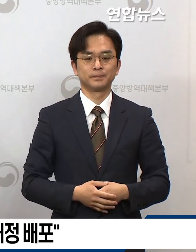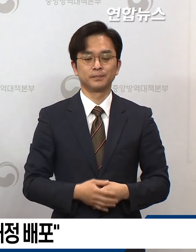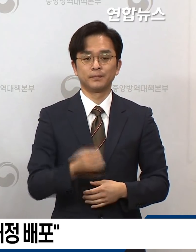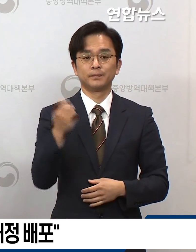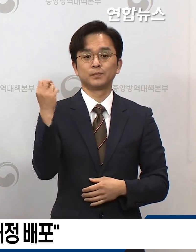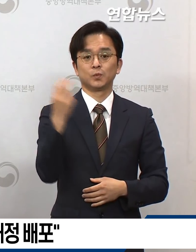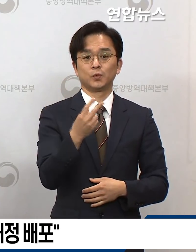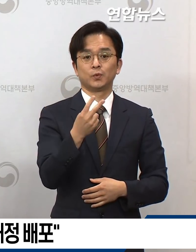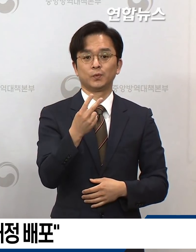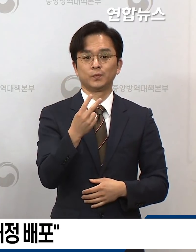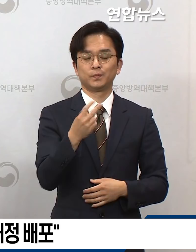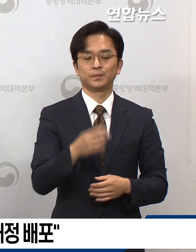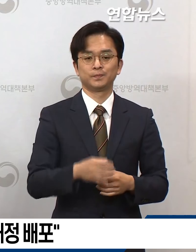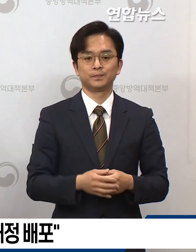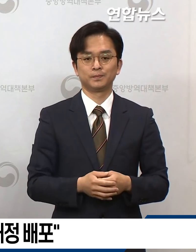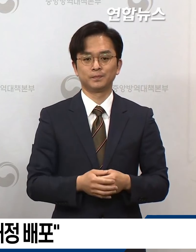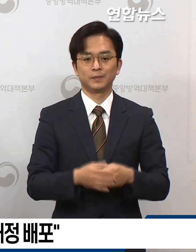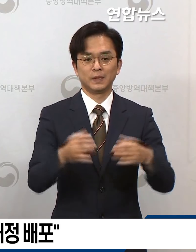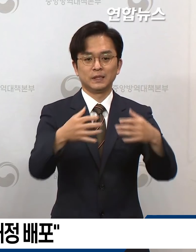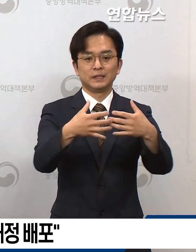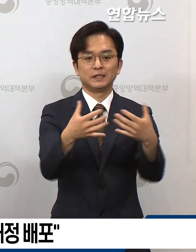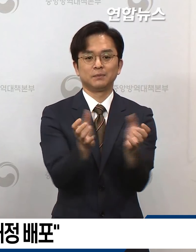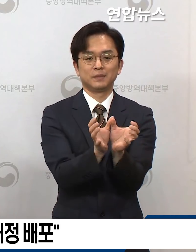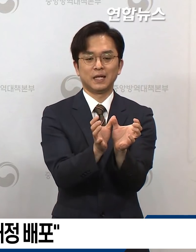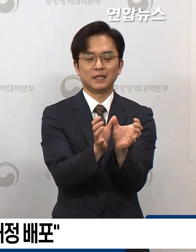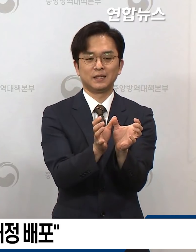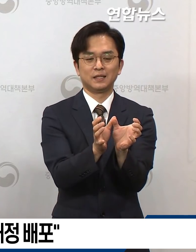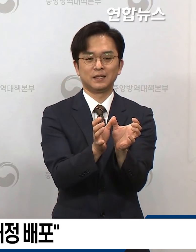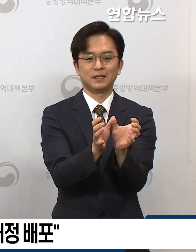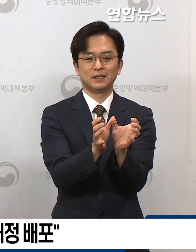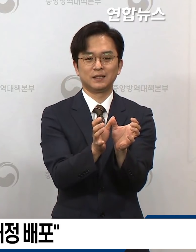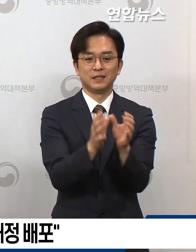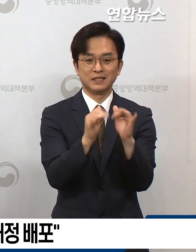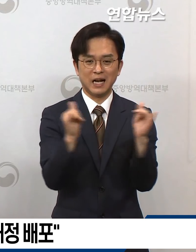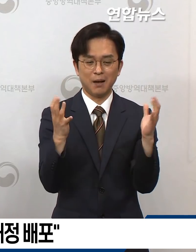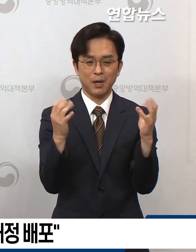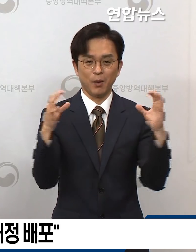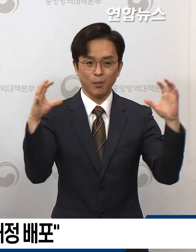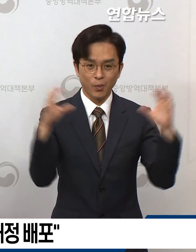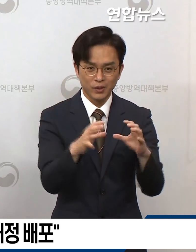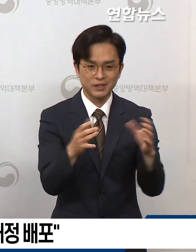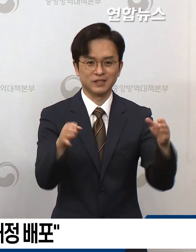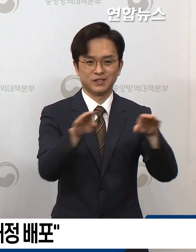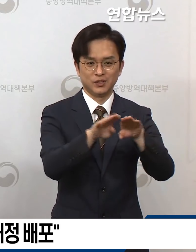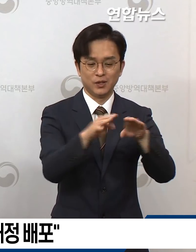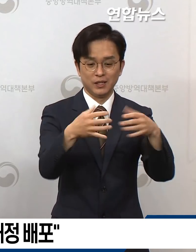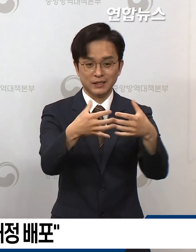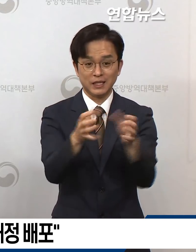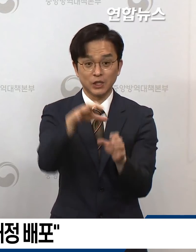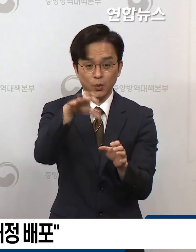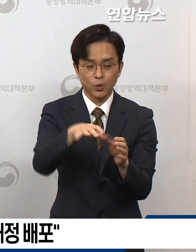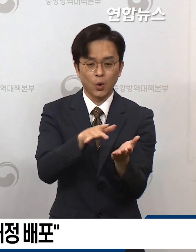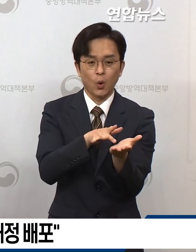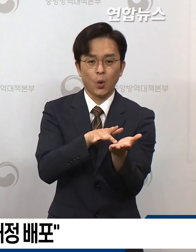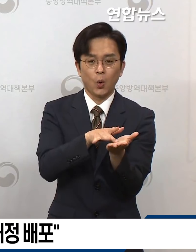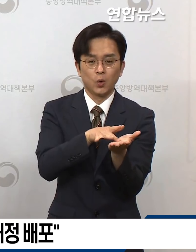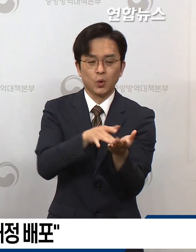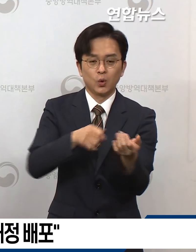중앙방역대책본부는 또한 집단시설, 다중이용시설의 소독 안내에 대한 지침도 개정하여